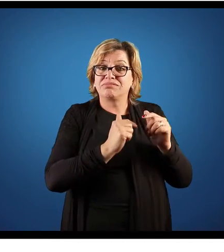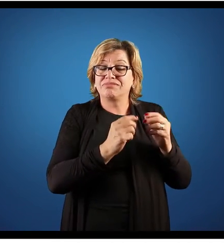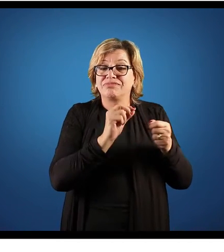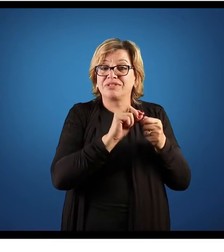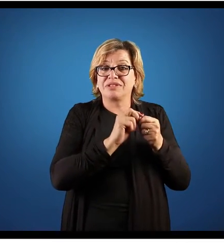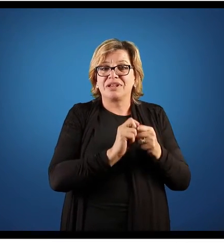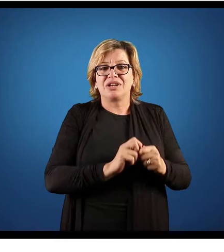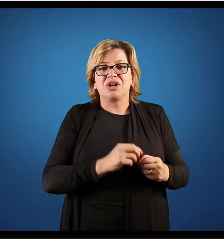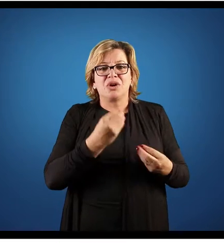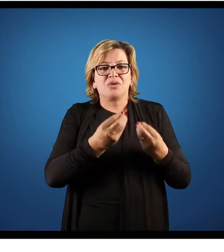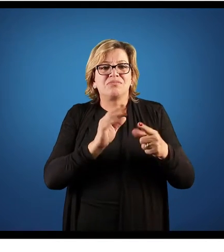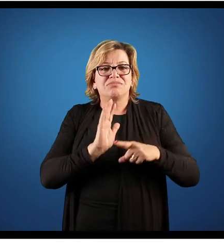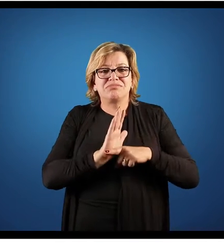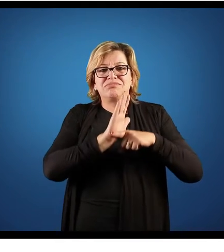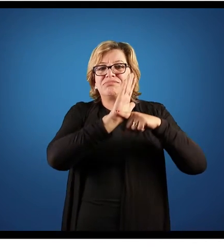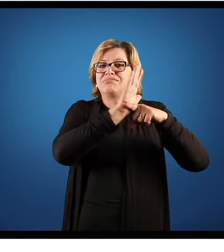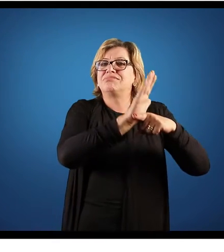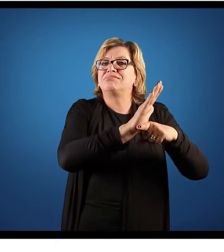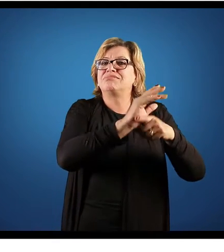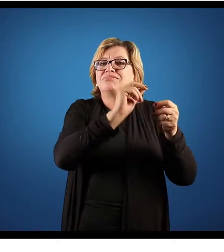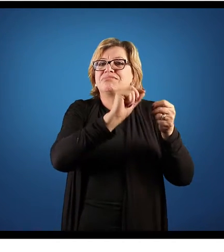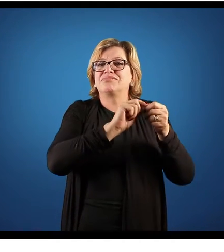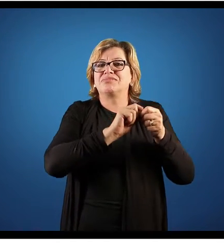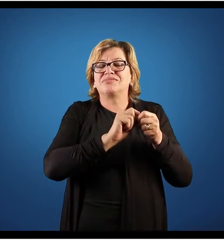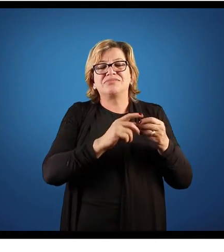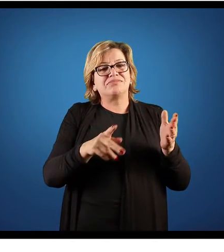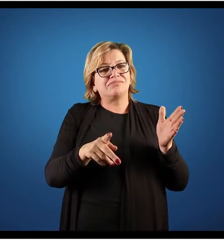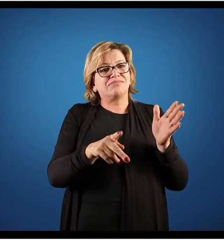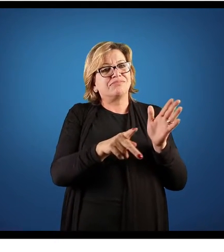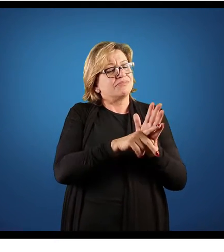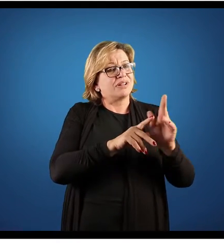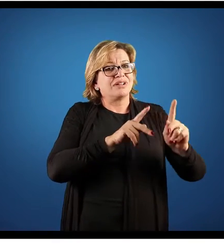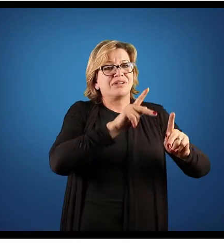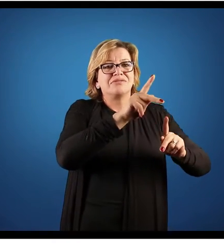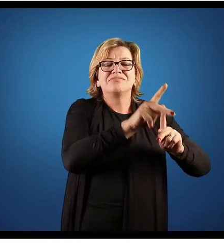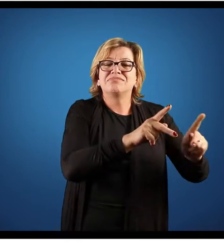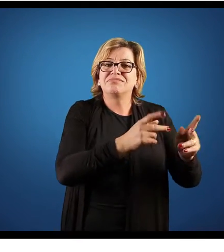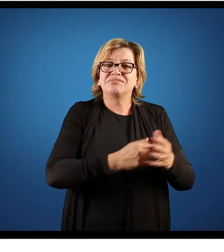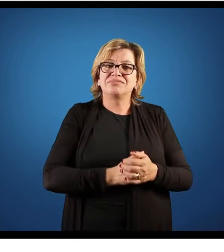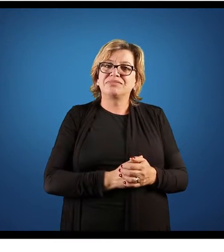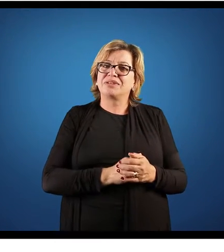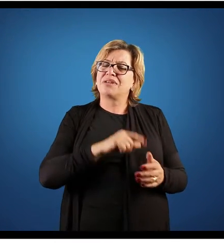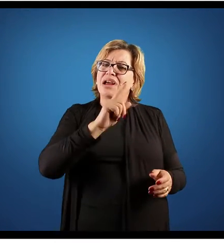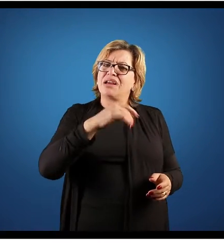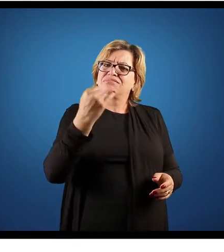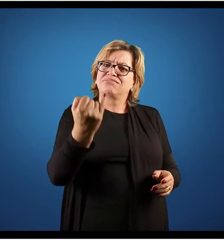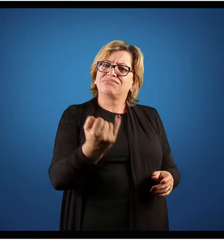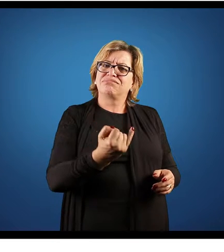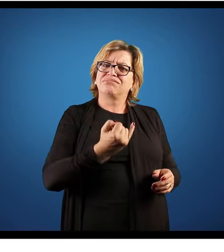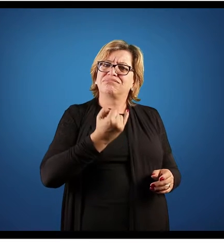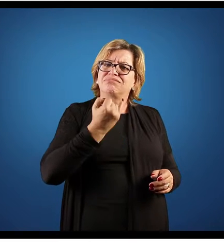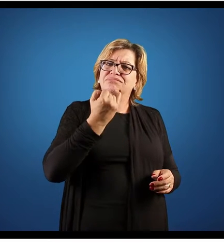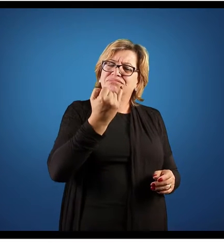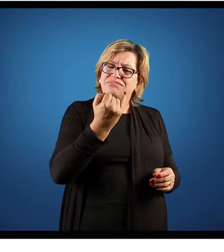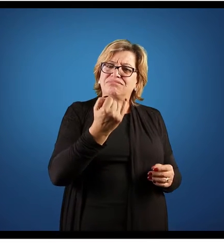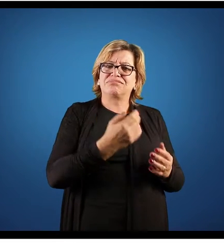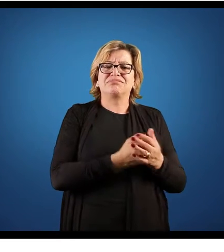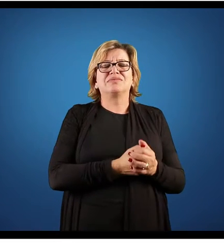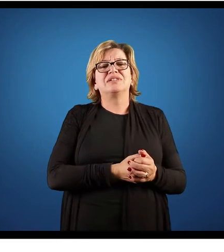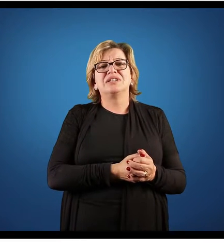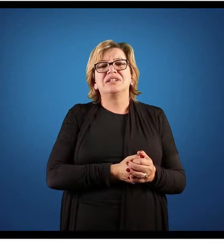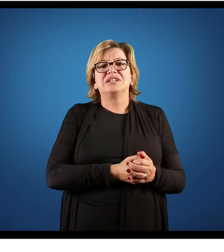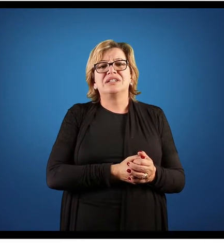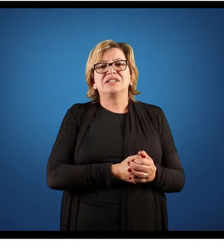são as assistências em que a prefeitura vai poder dar a sua a sua população então é muito interessante com relação a isso né